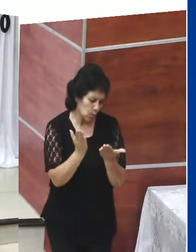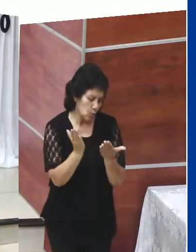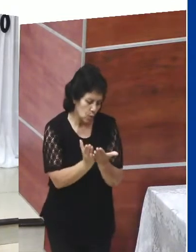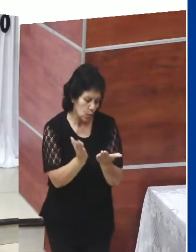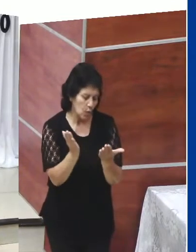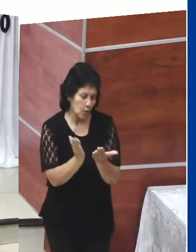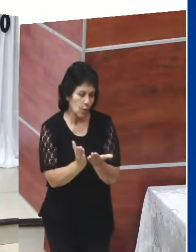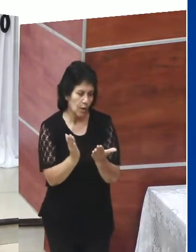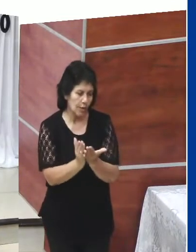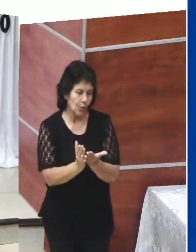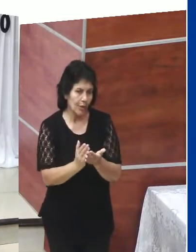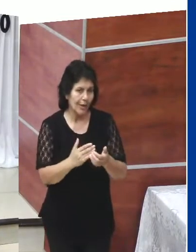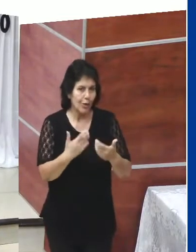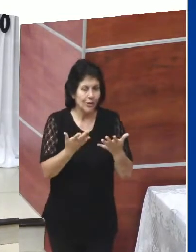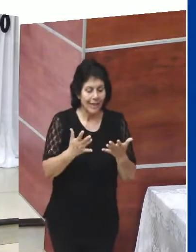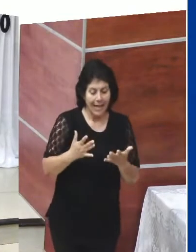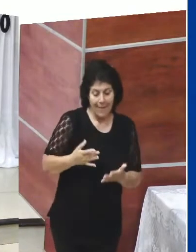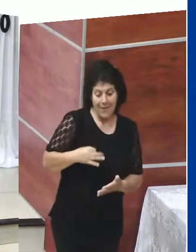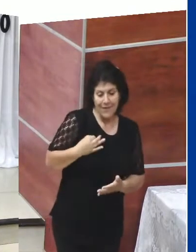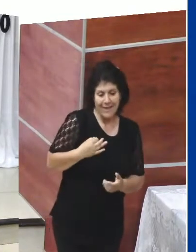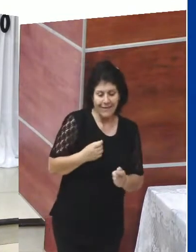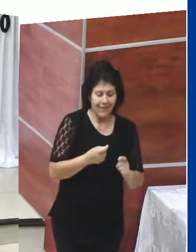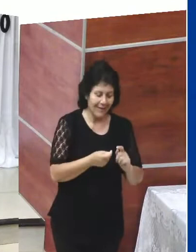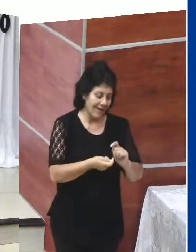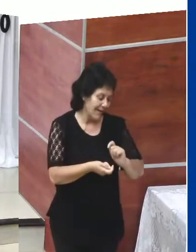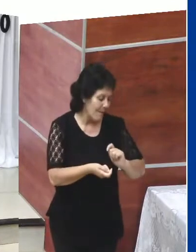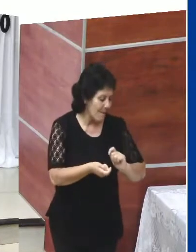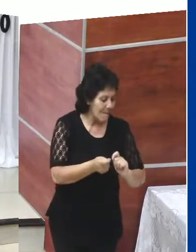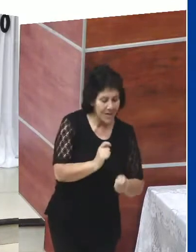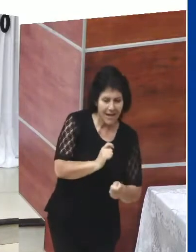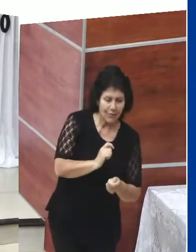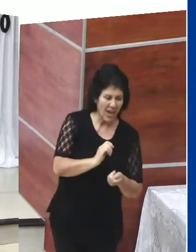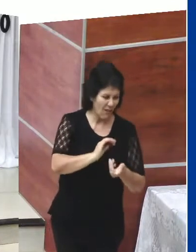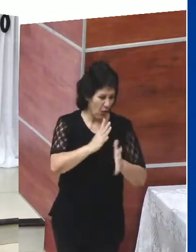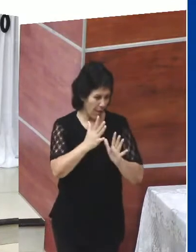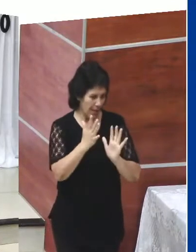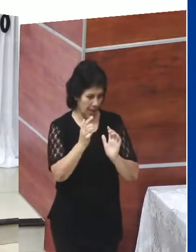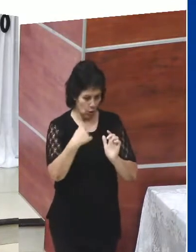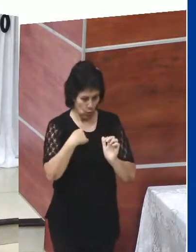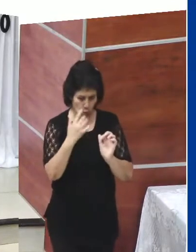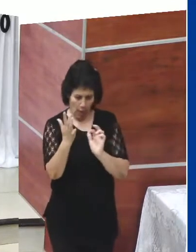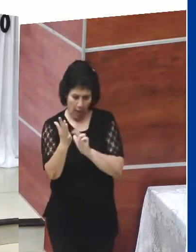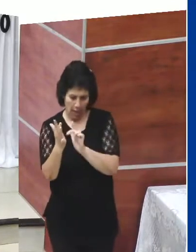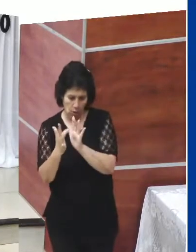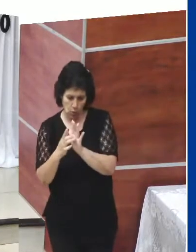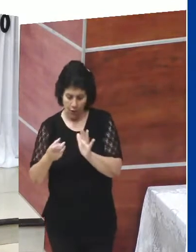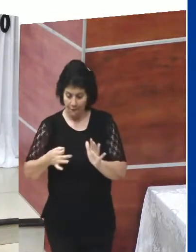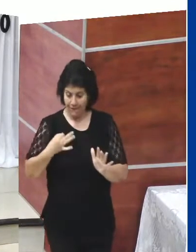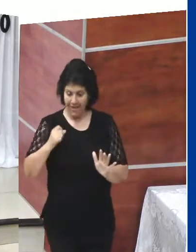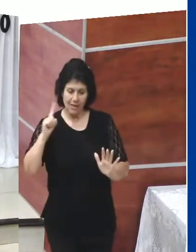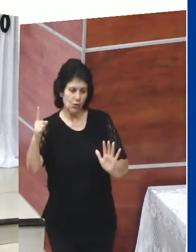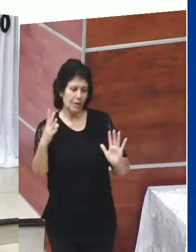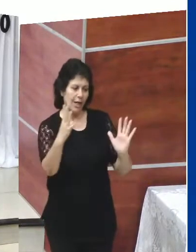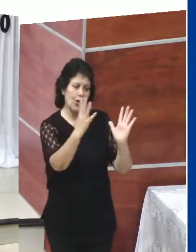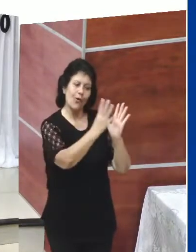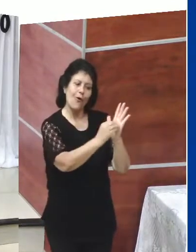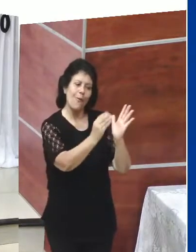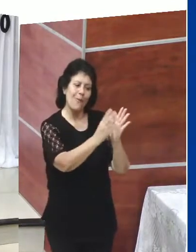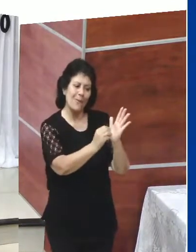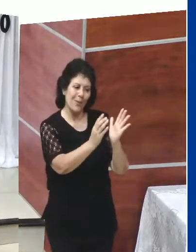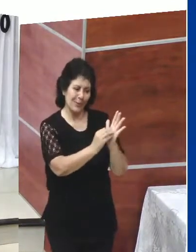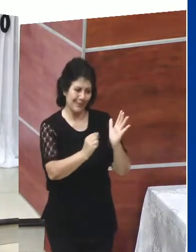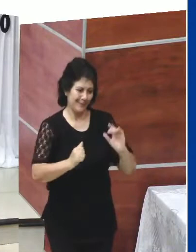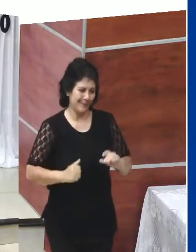más parecido voy a resultar a Jesús y más